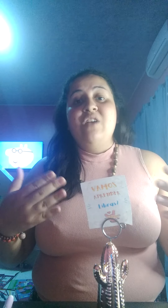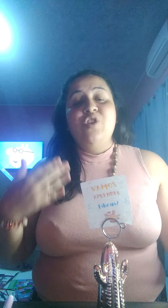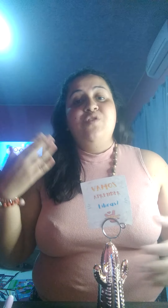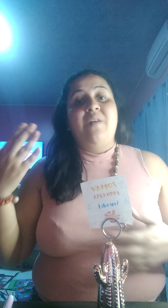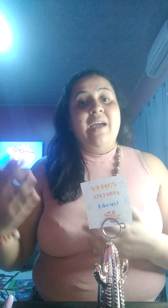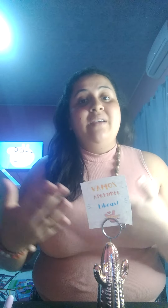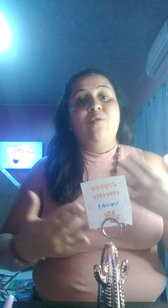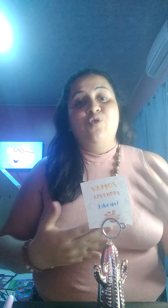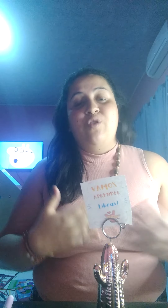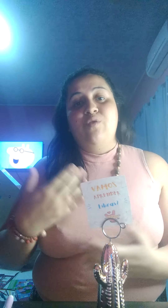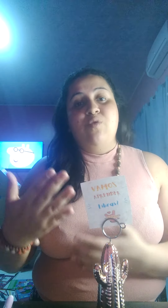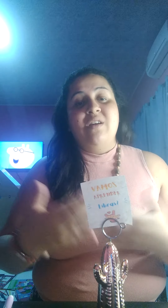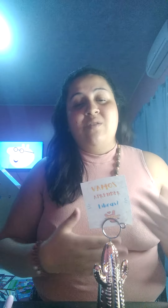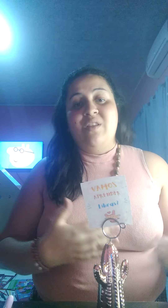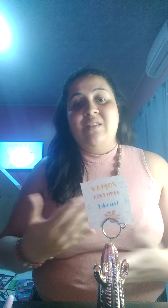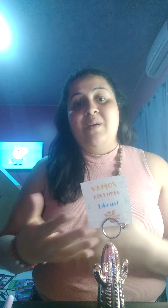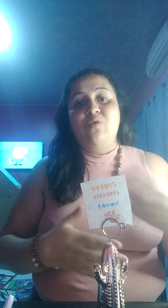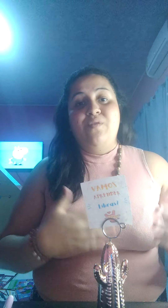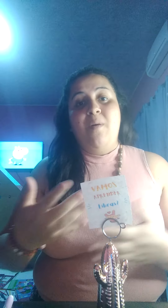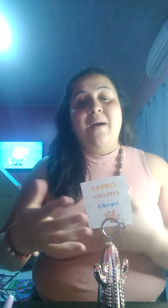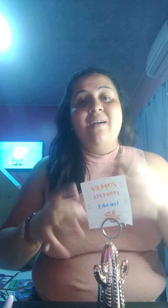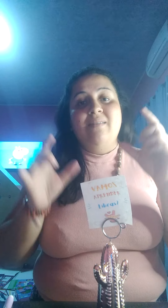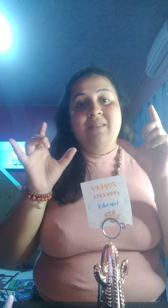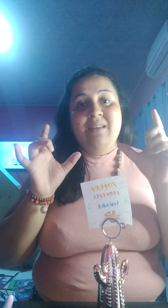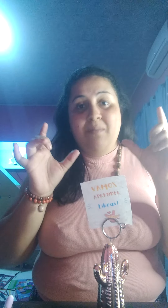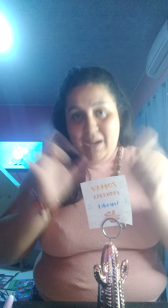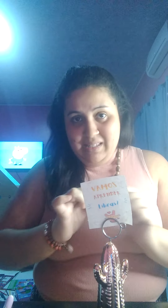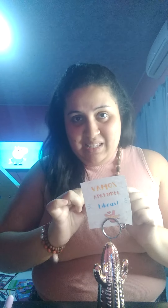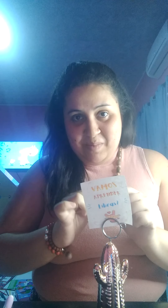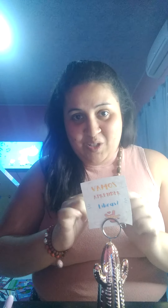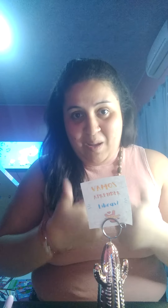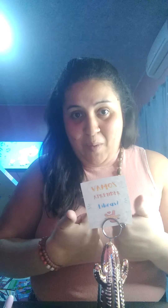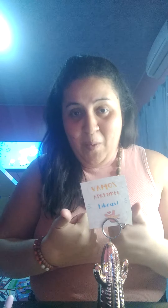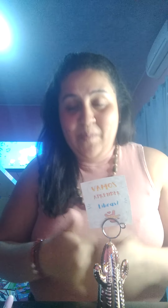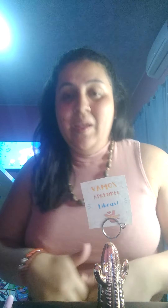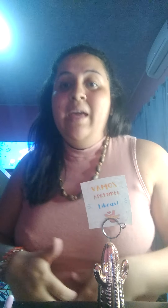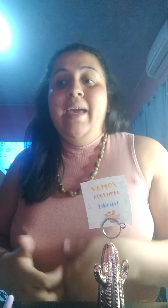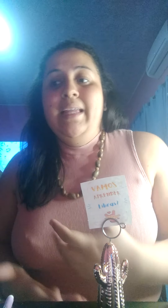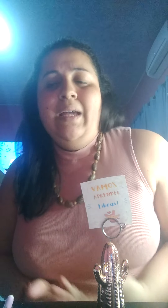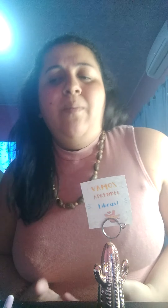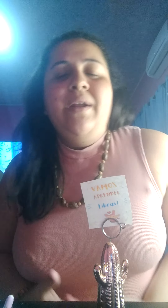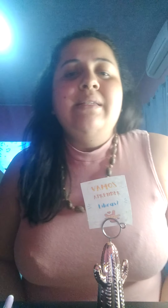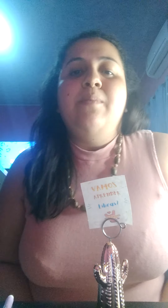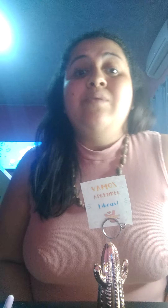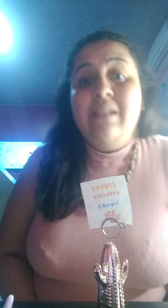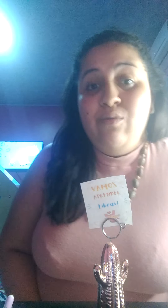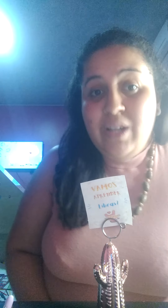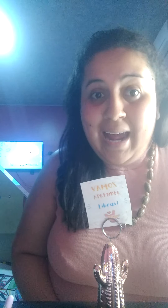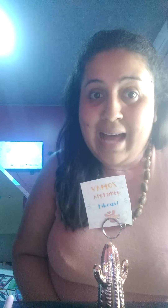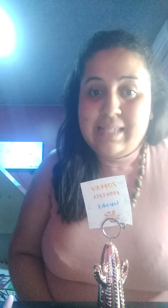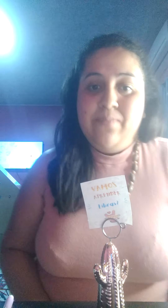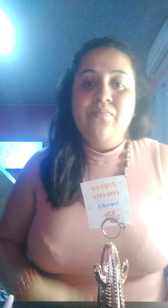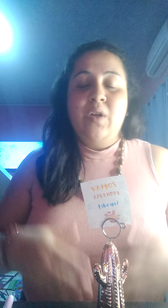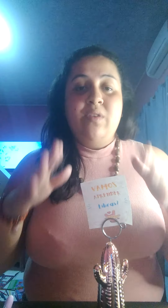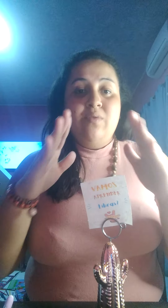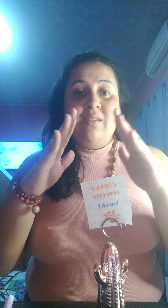gente vai construindo esse conhecimento de forma mais simples, tá bom? Então, por exemplo, o sinal de casa. Eu tenho esse sinal